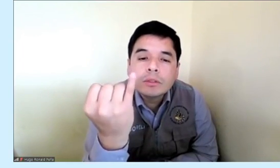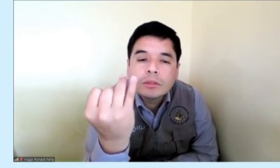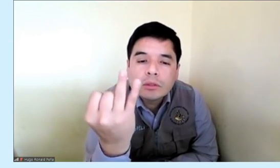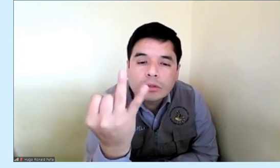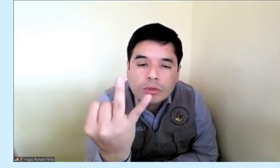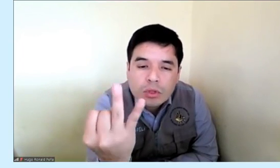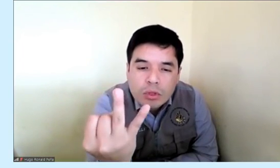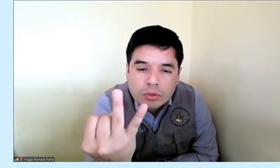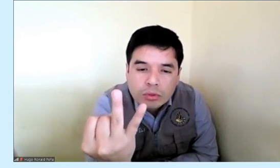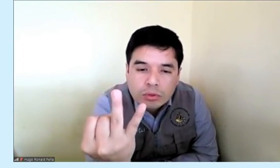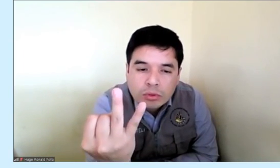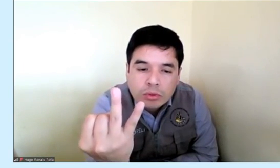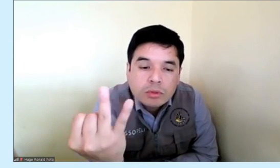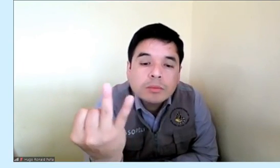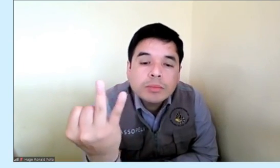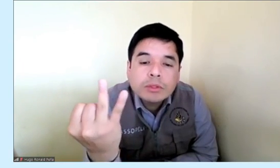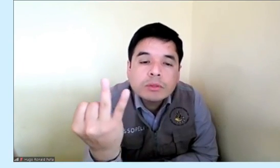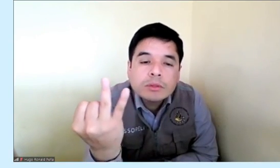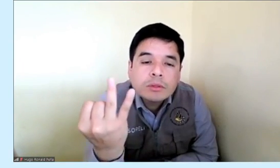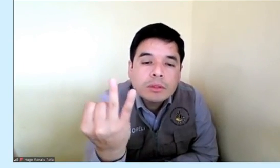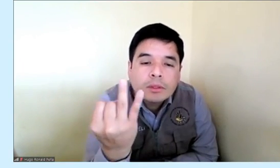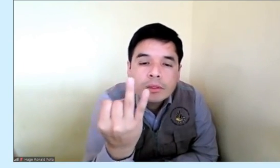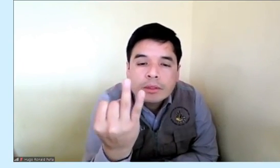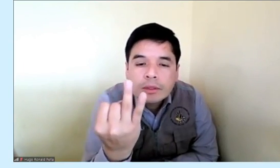Meñique, el anular,